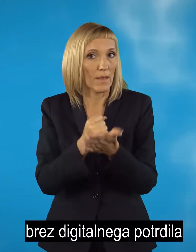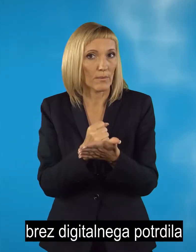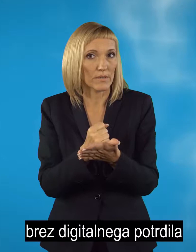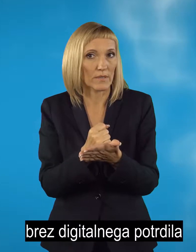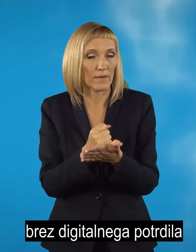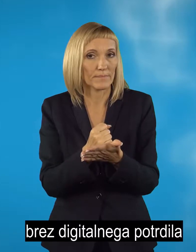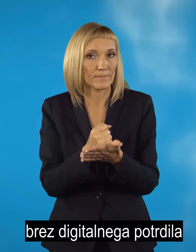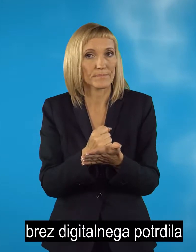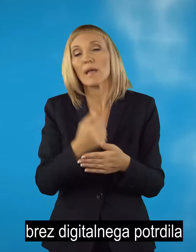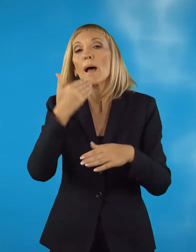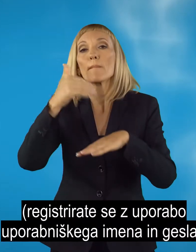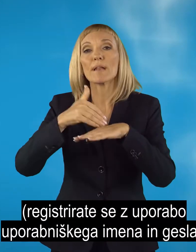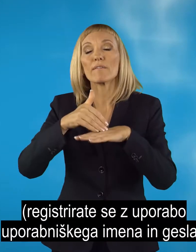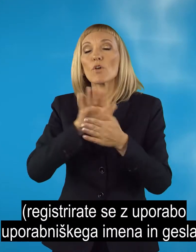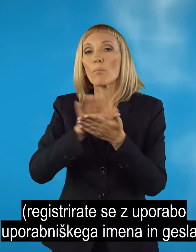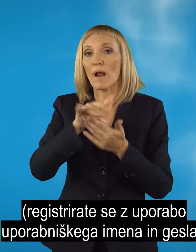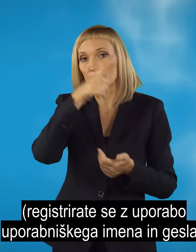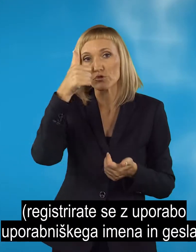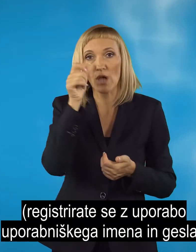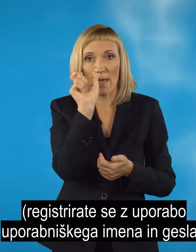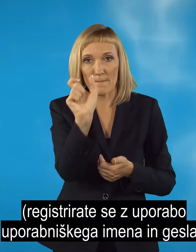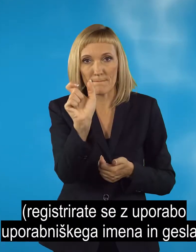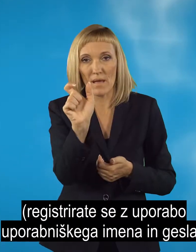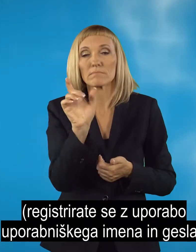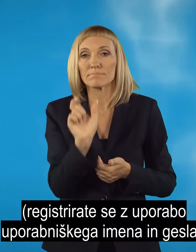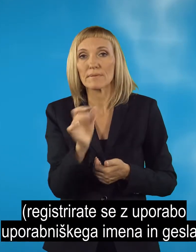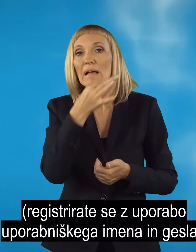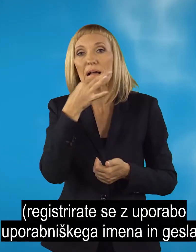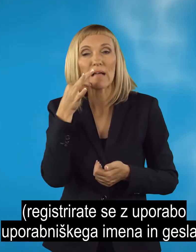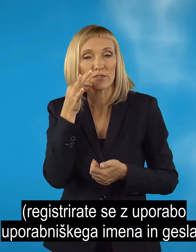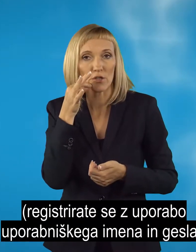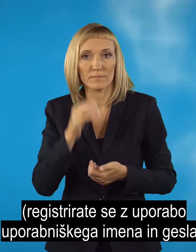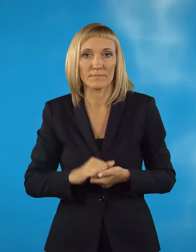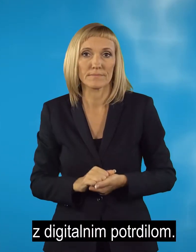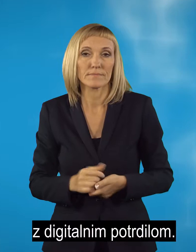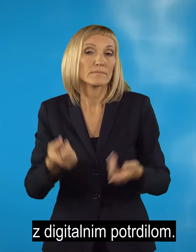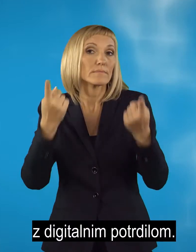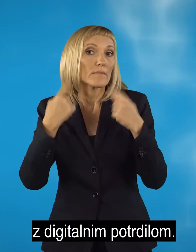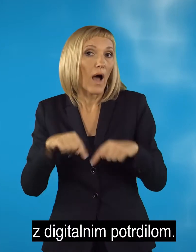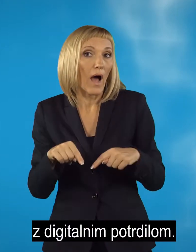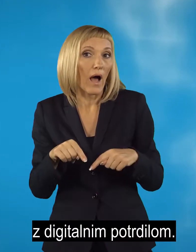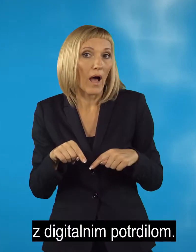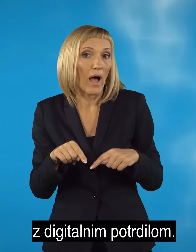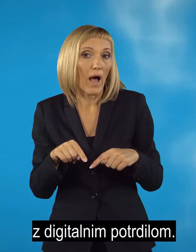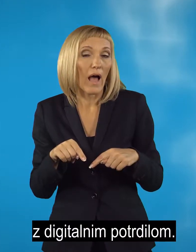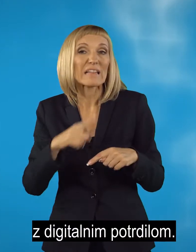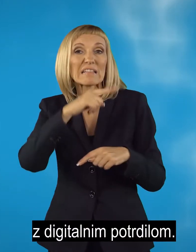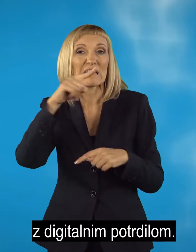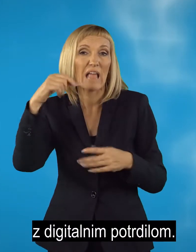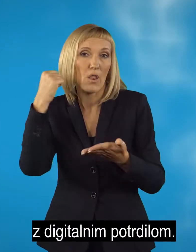potrdila registrirate se z uporabo uporabniškega imena in gesla ali z digitalnim potrdilom.